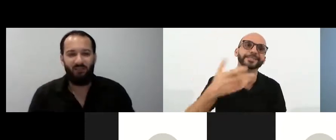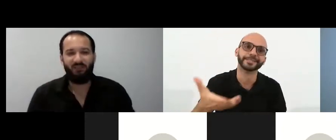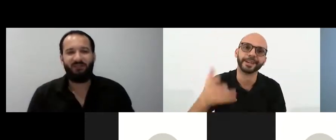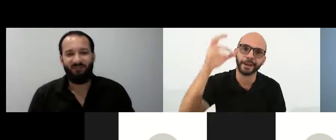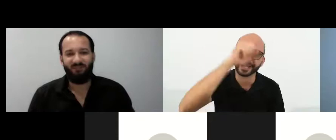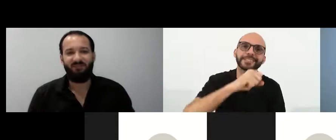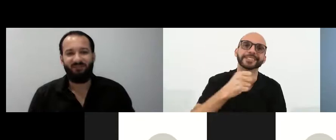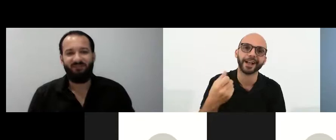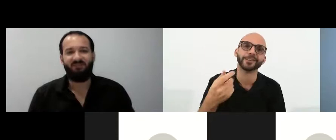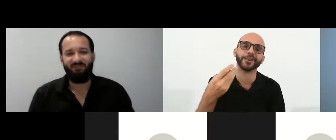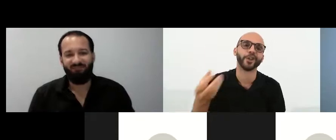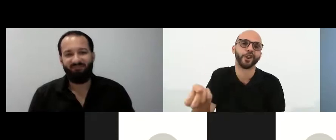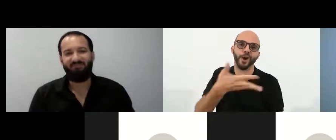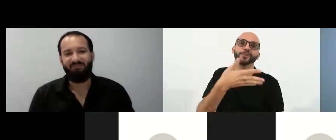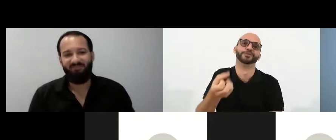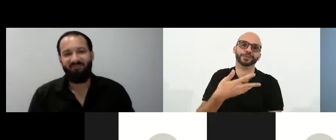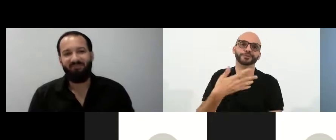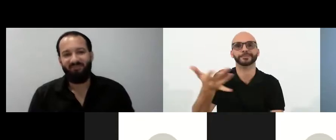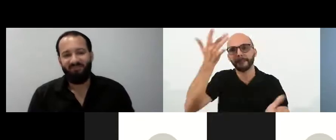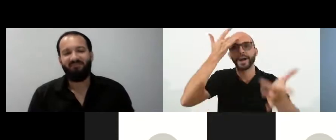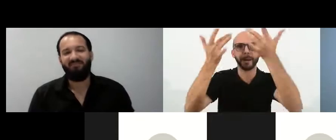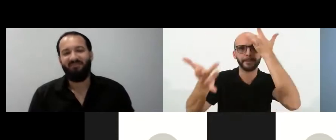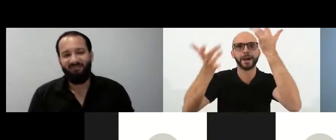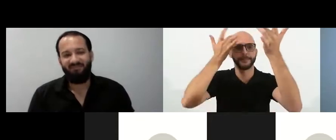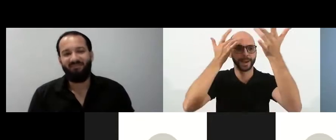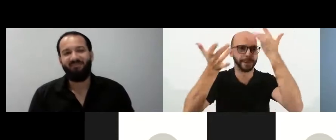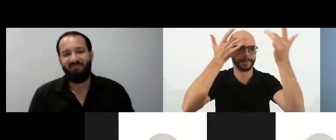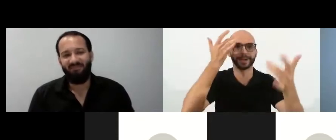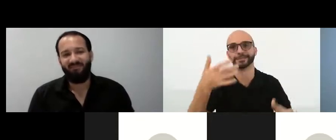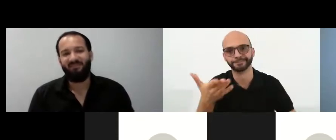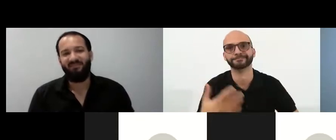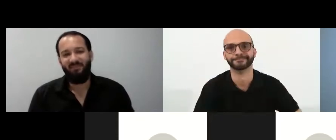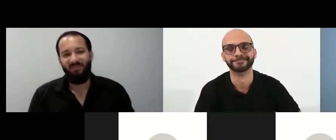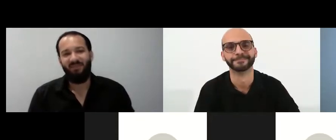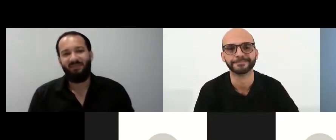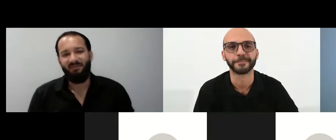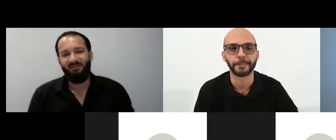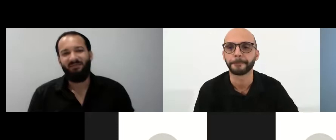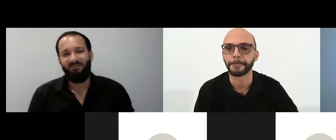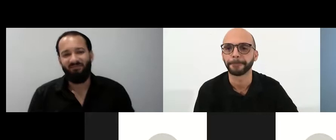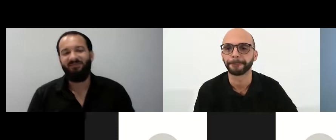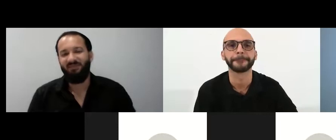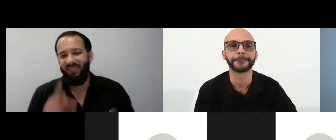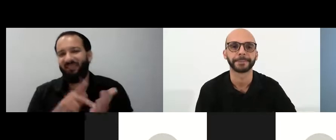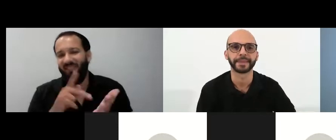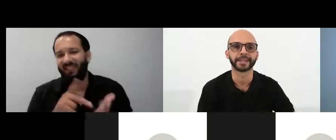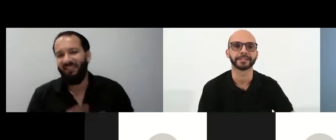presencial, tendo aquelas informações. Então foi um momento muito de conhecimento, de aprendizagem para